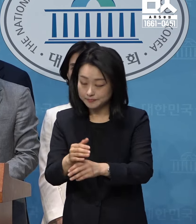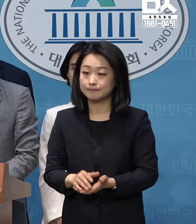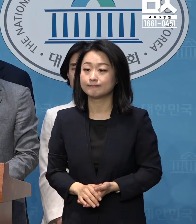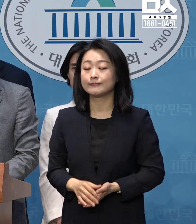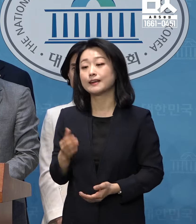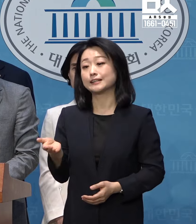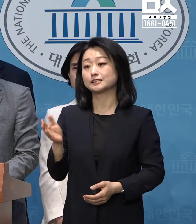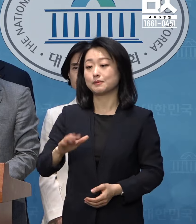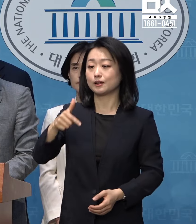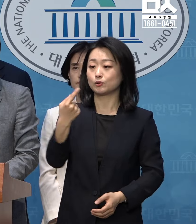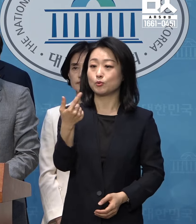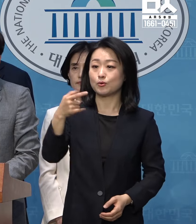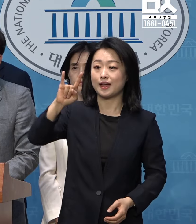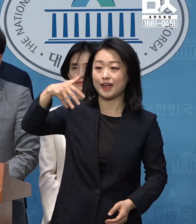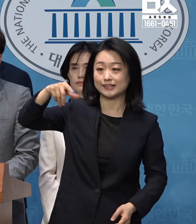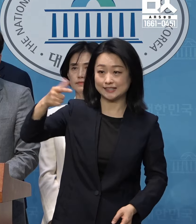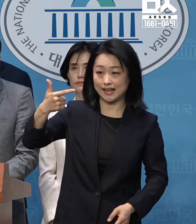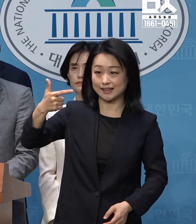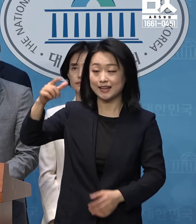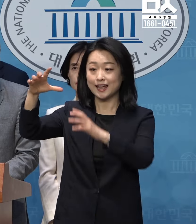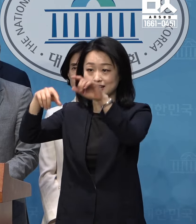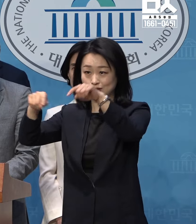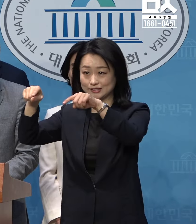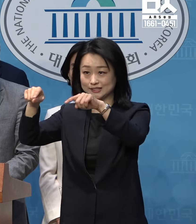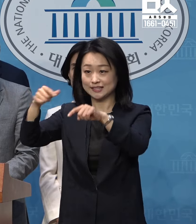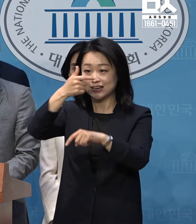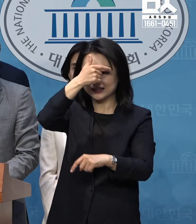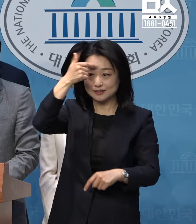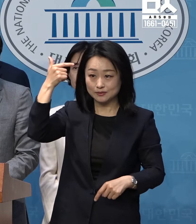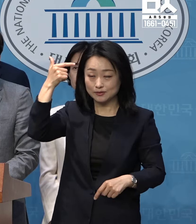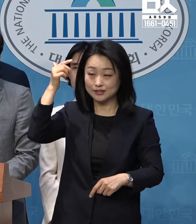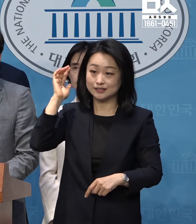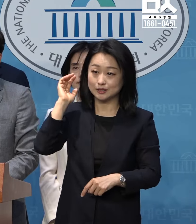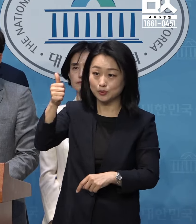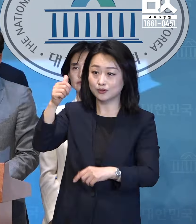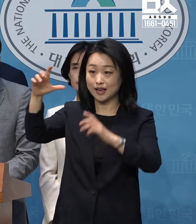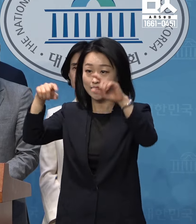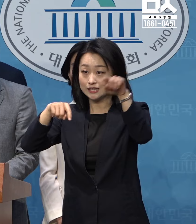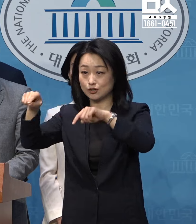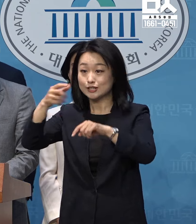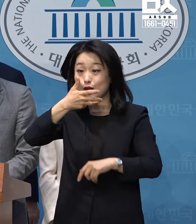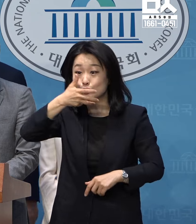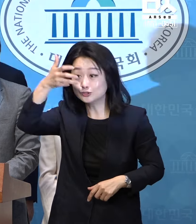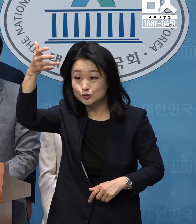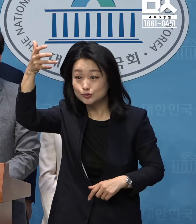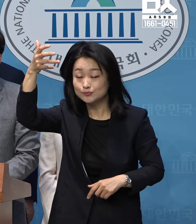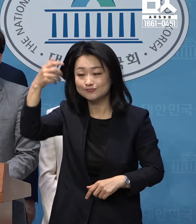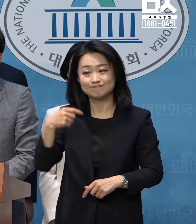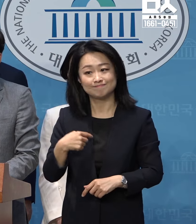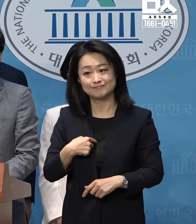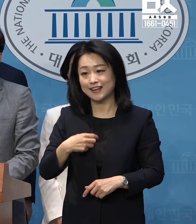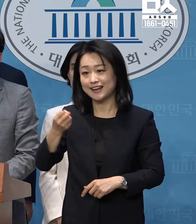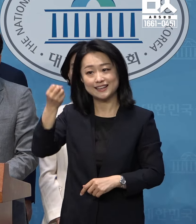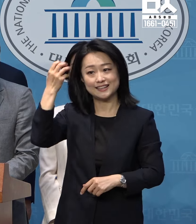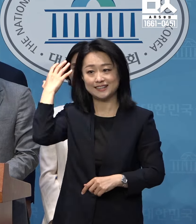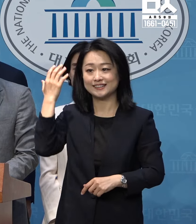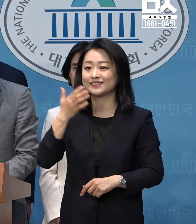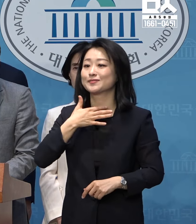그러나 노회찬의 제7공화국, 노무현의 진보의 미래를 그 꿈을 단 한순간도